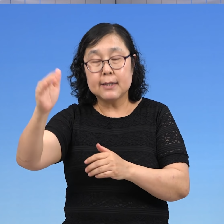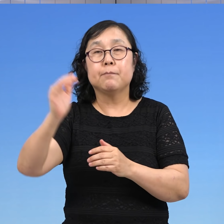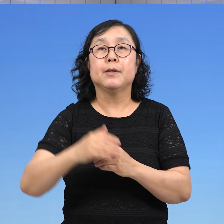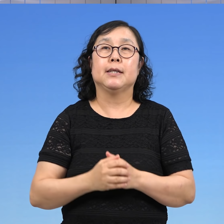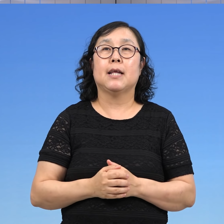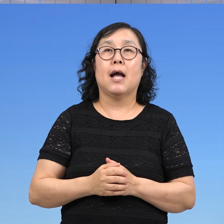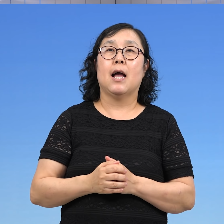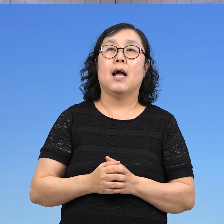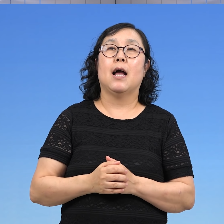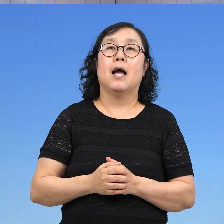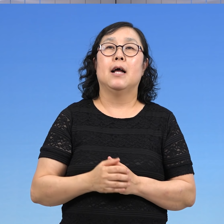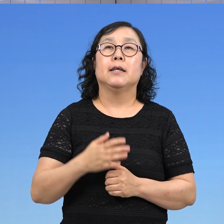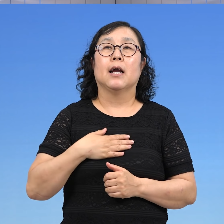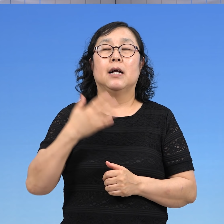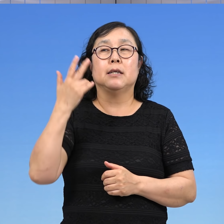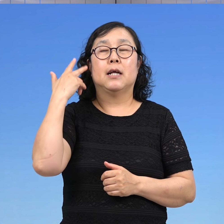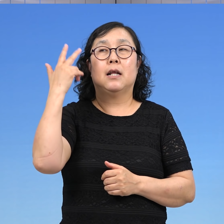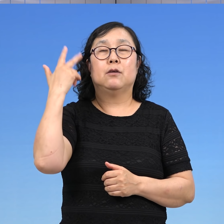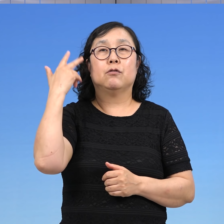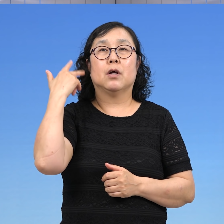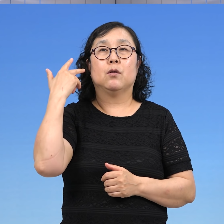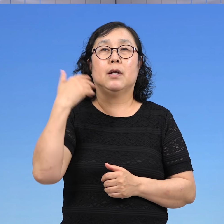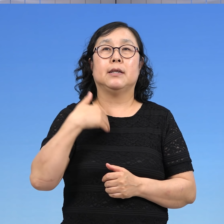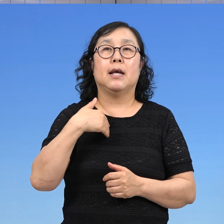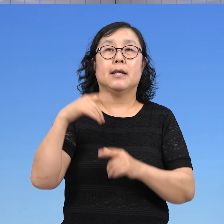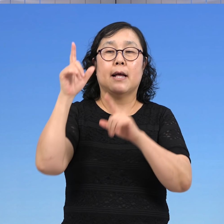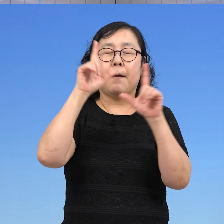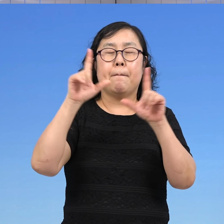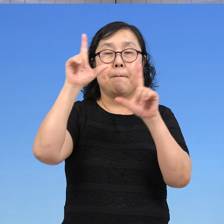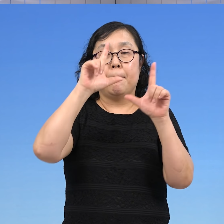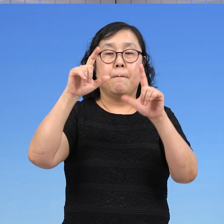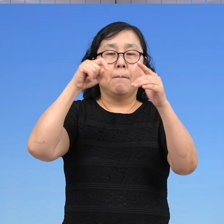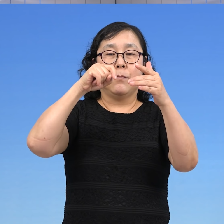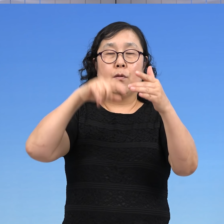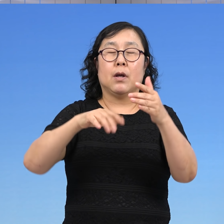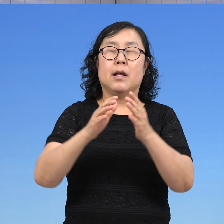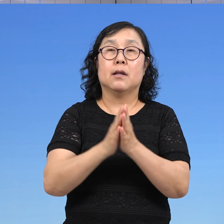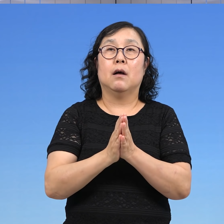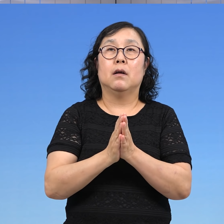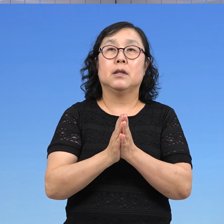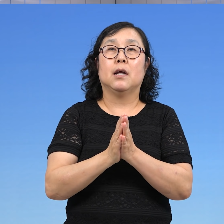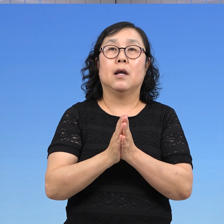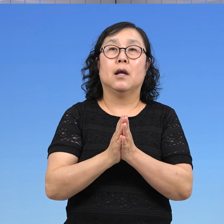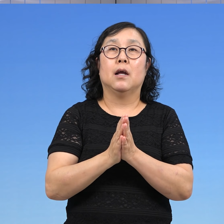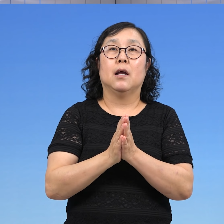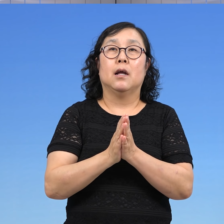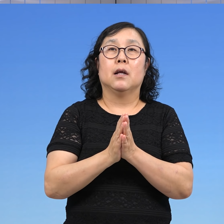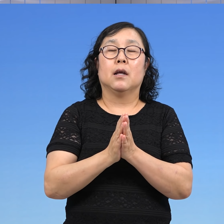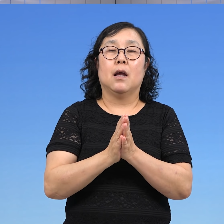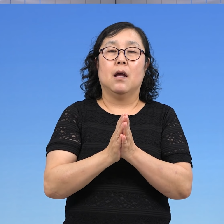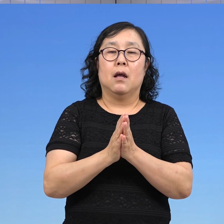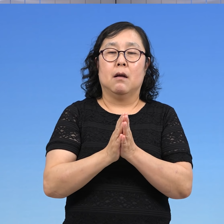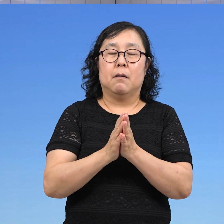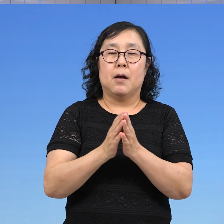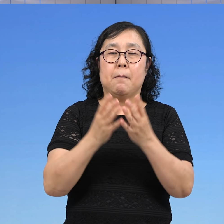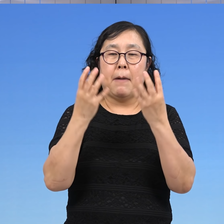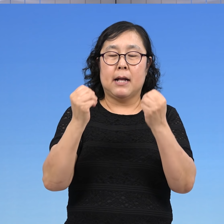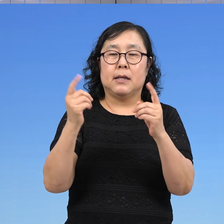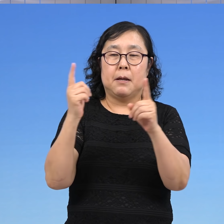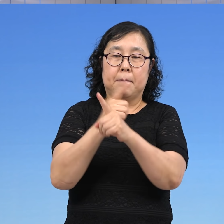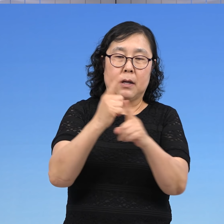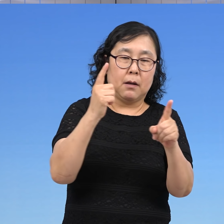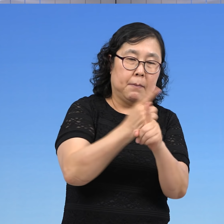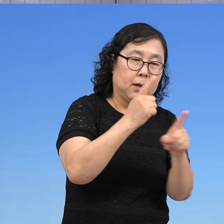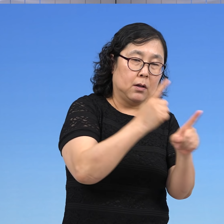창립 18주년 은 앞두고 치는 한 주간 동안 제 인생에서 참 굴지 꼴찌가 게 그 전환 이를